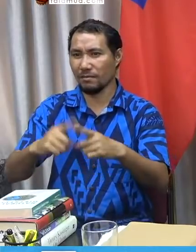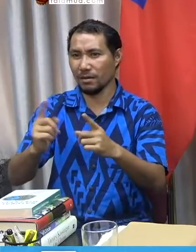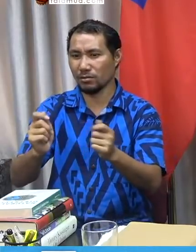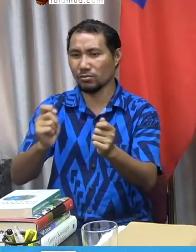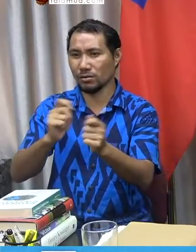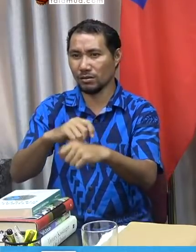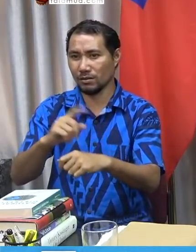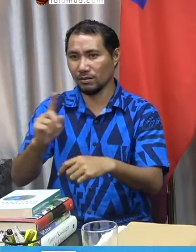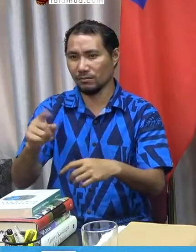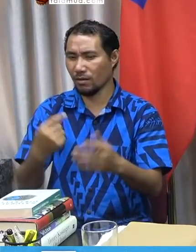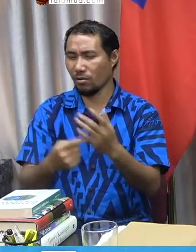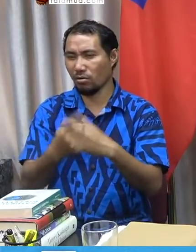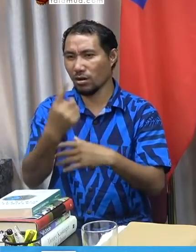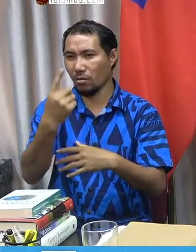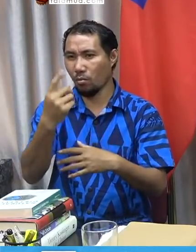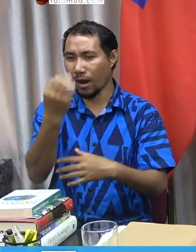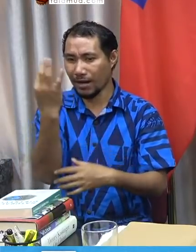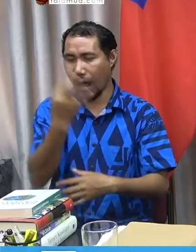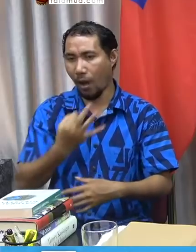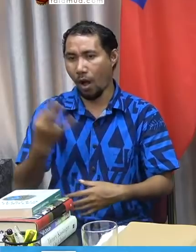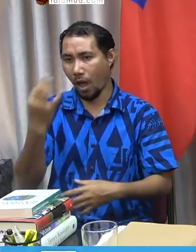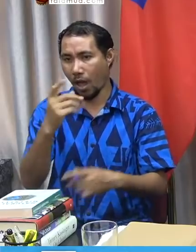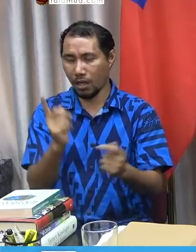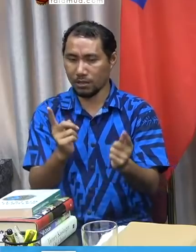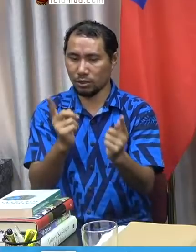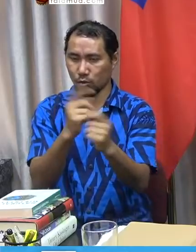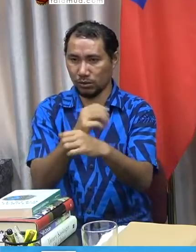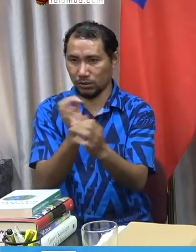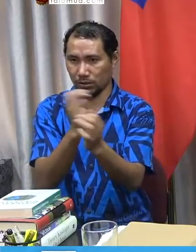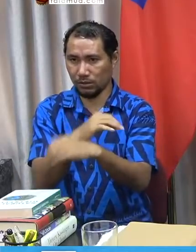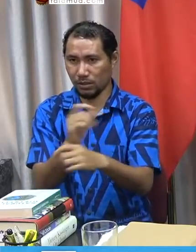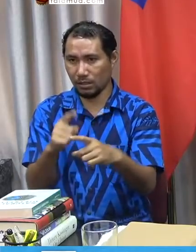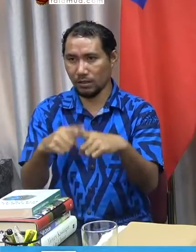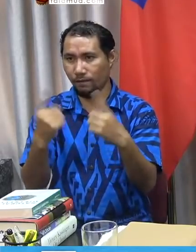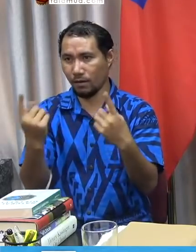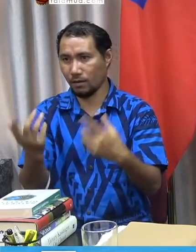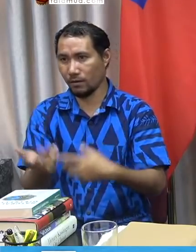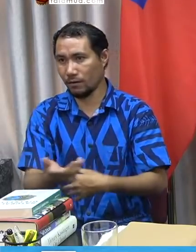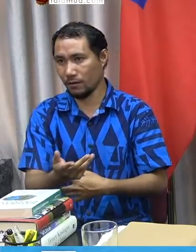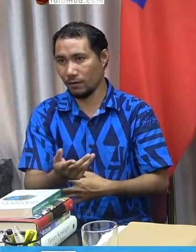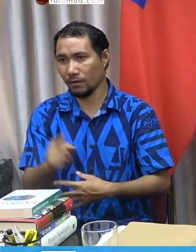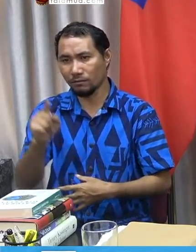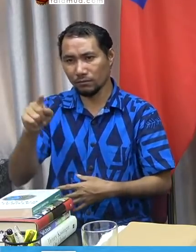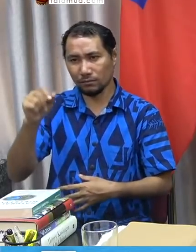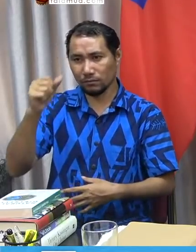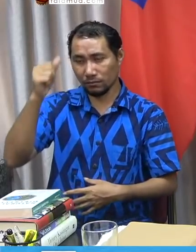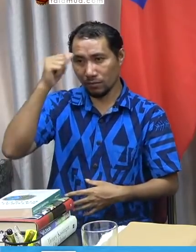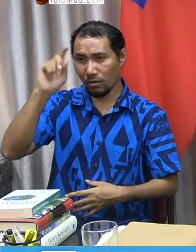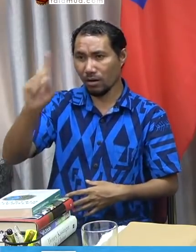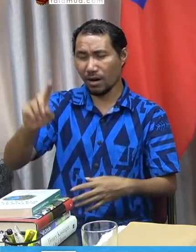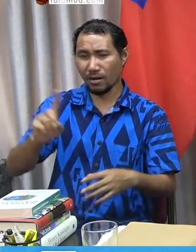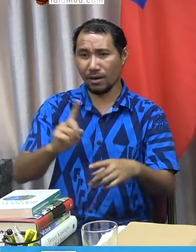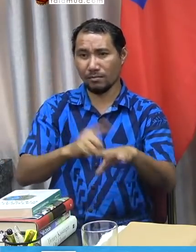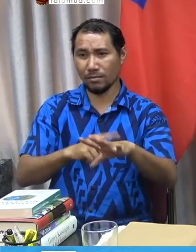se ai au e si la fiola al taimi le tapuni o le tasi pos fulu